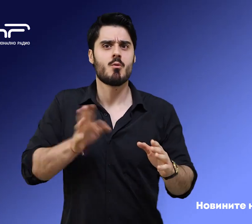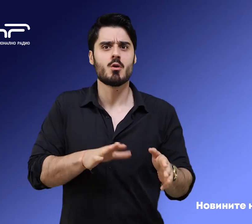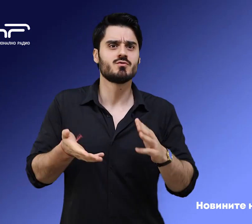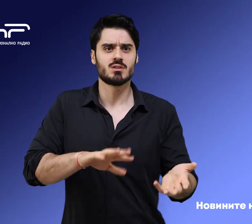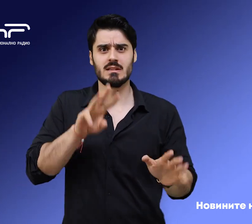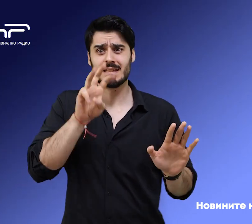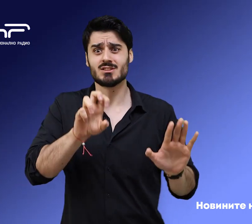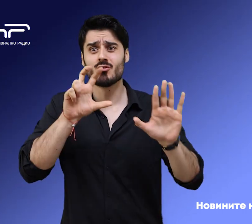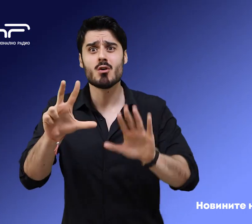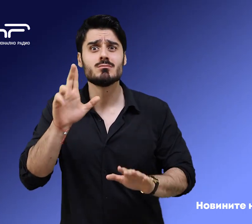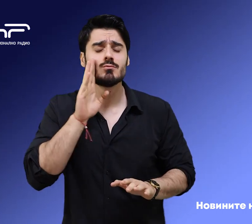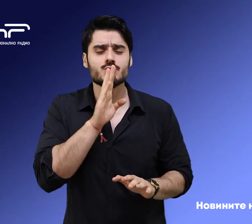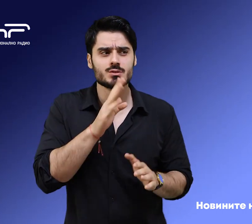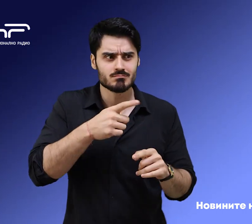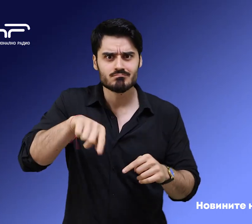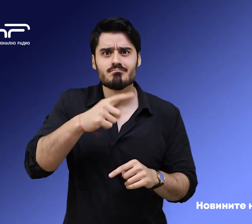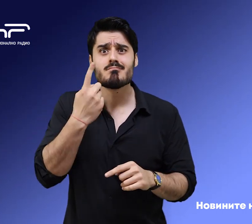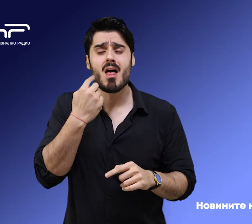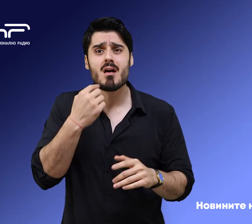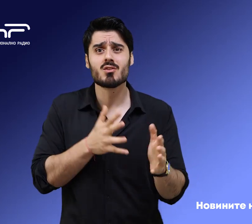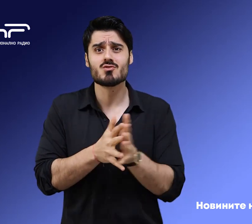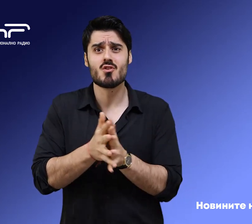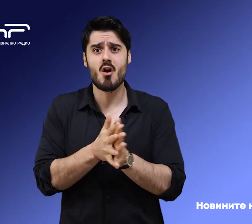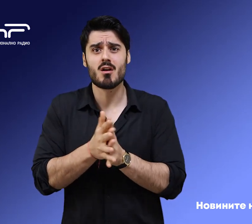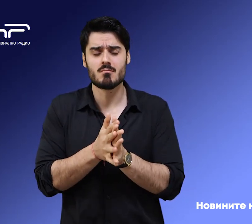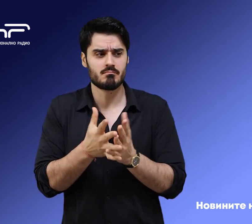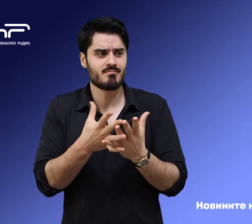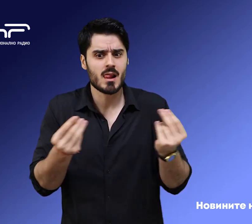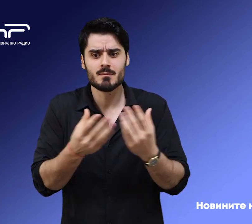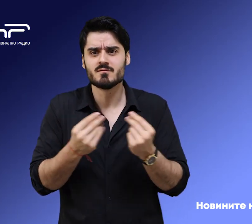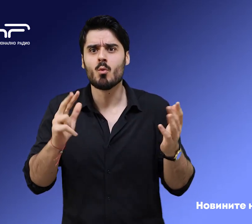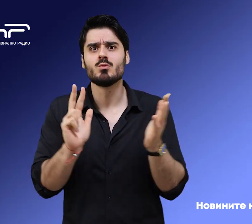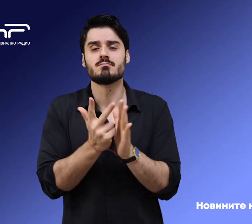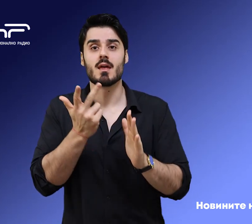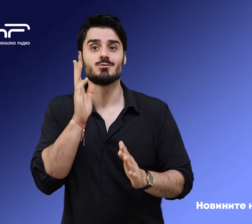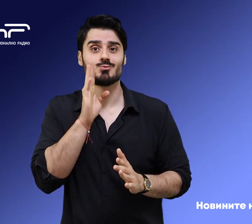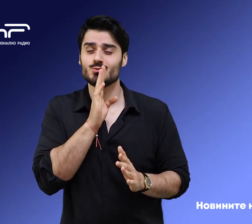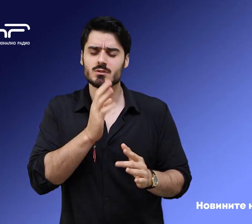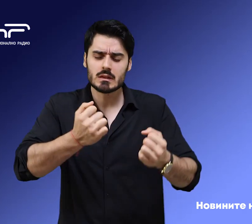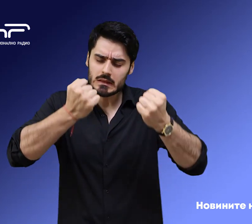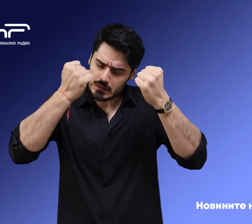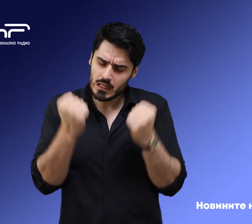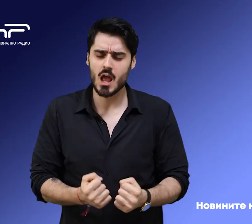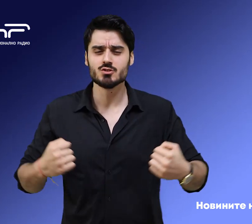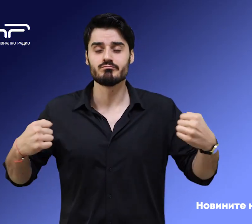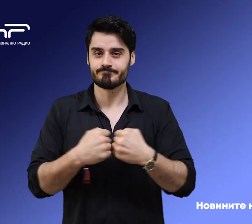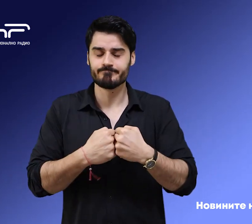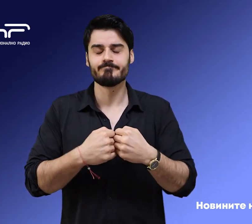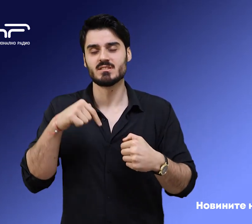души, повечето от тях млади хора. В неизвестност остават 18 души. За тежкия инцидент, обобщение на кореспондента ни в